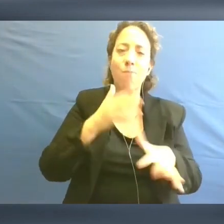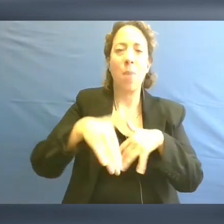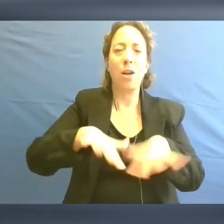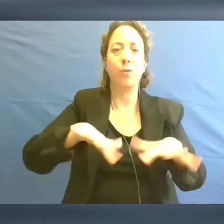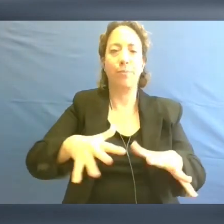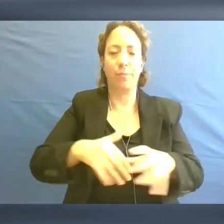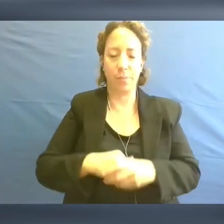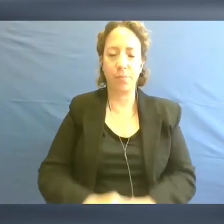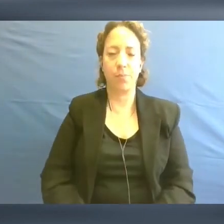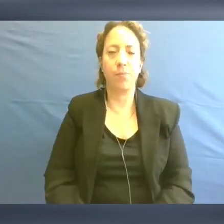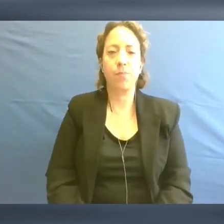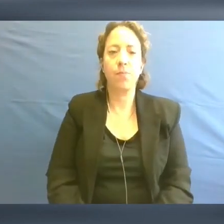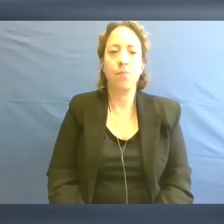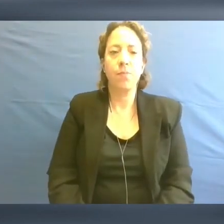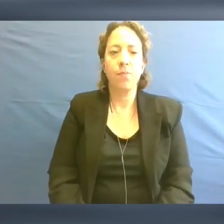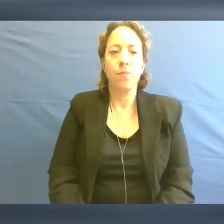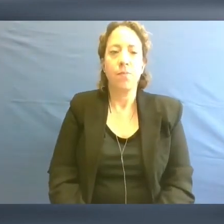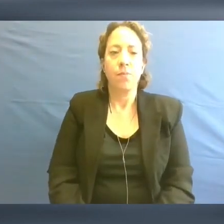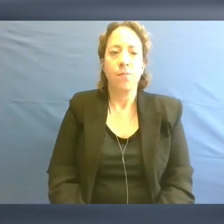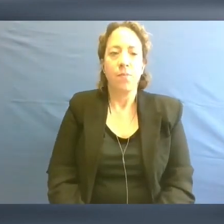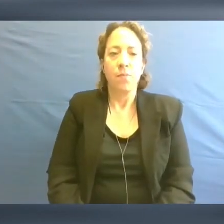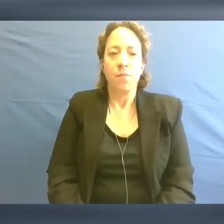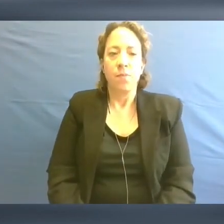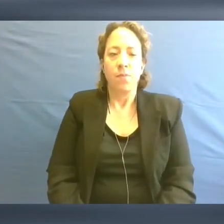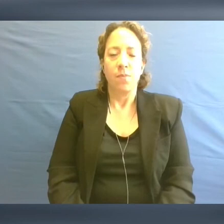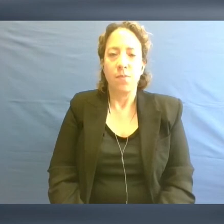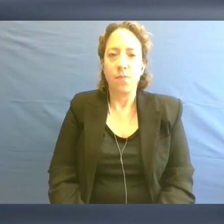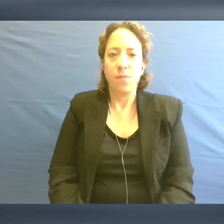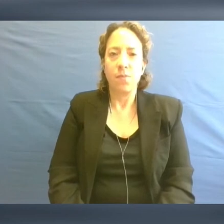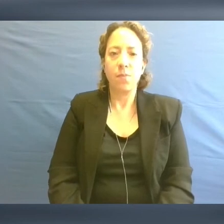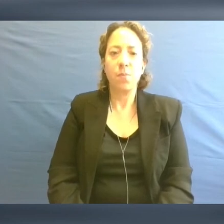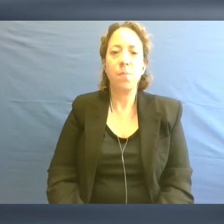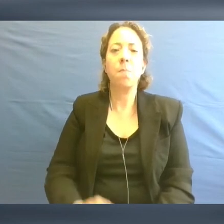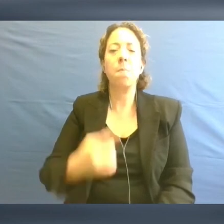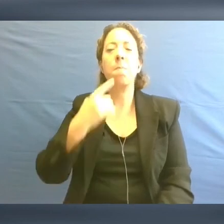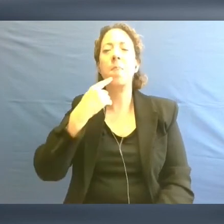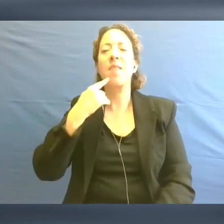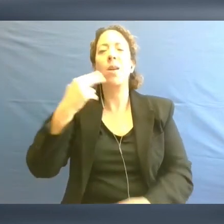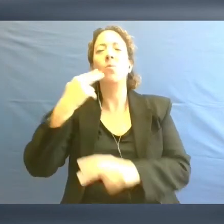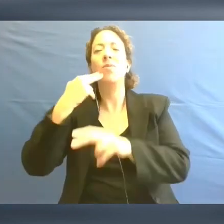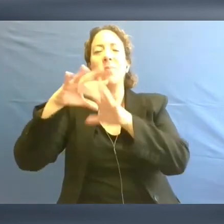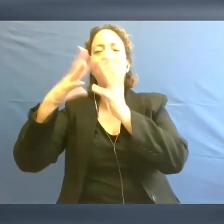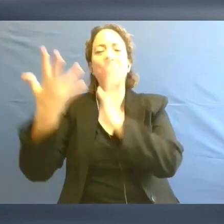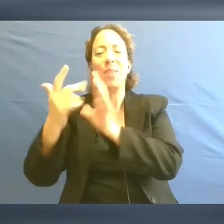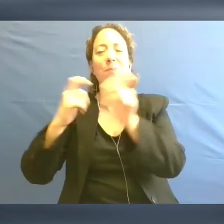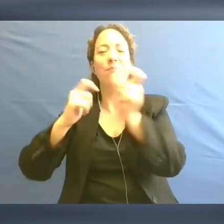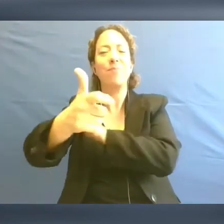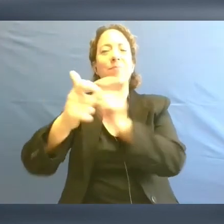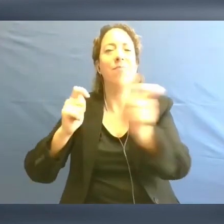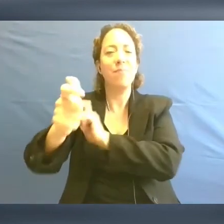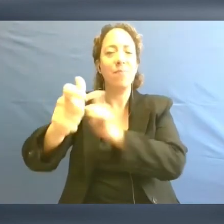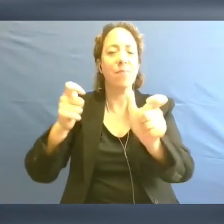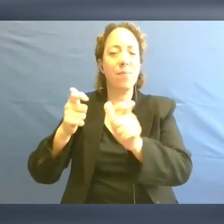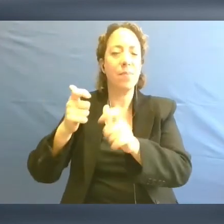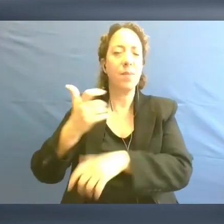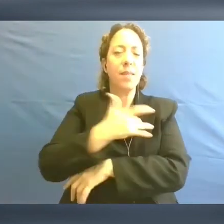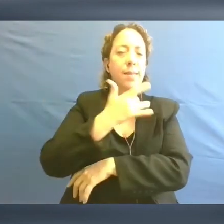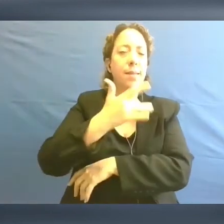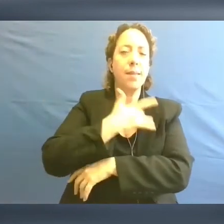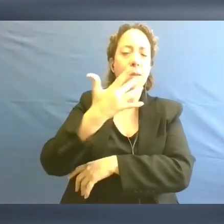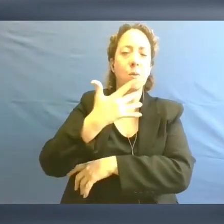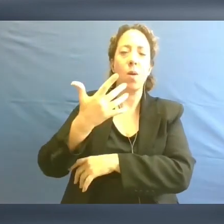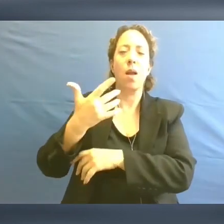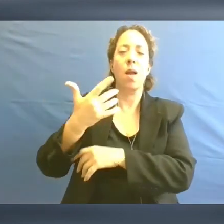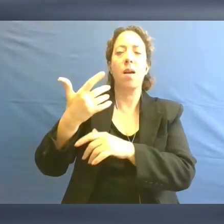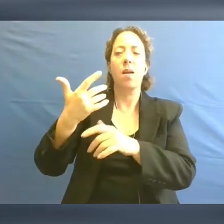Ce qui est intéressant aussi avec ce pas vers l'utilisabilité, c'est qu'on peut estimer qu'une interface